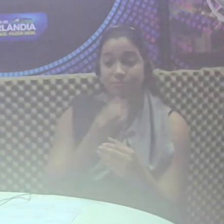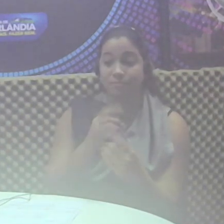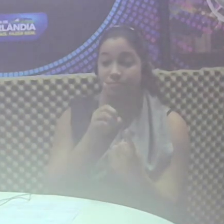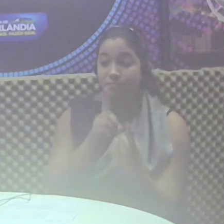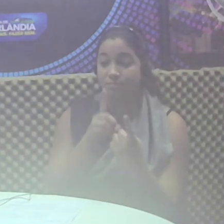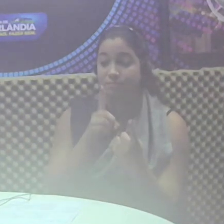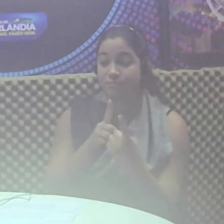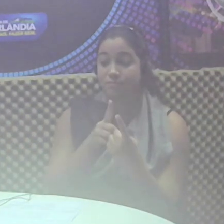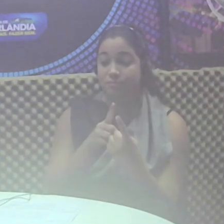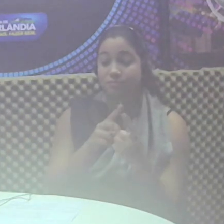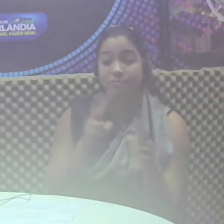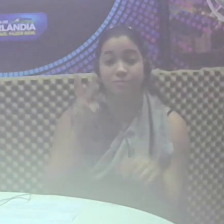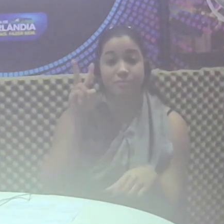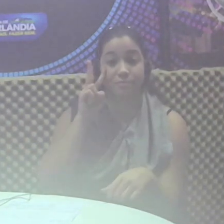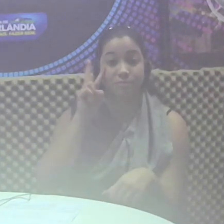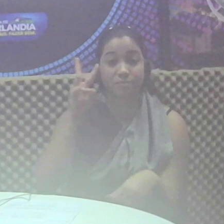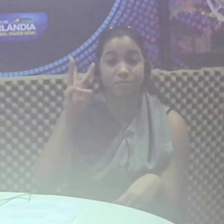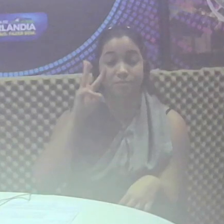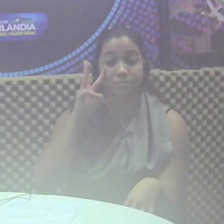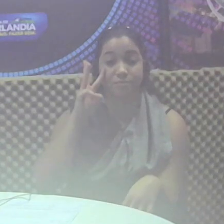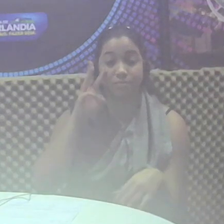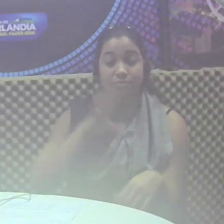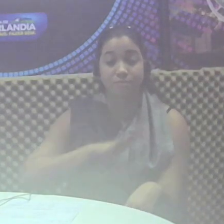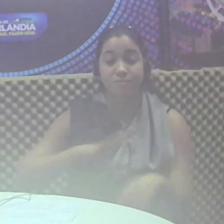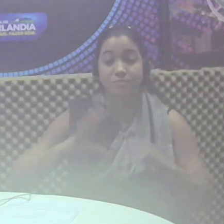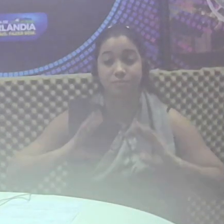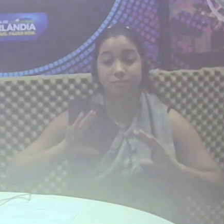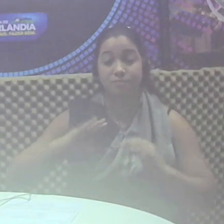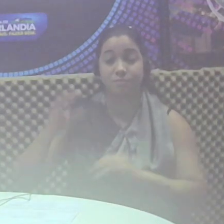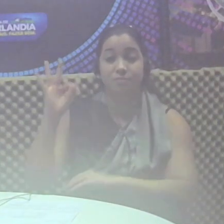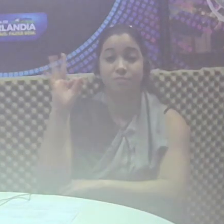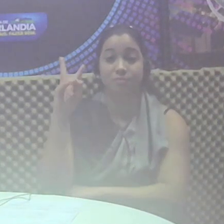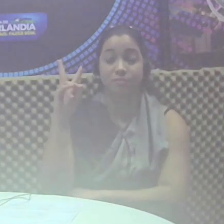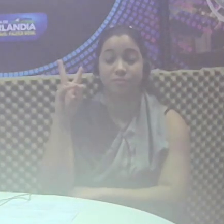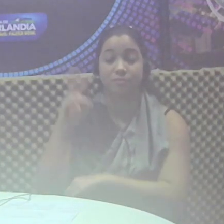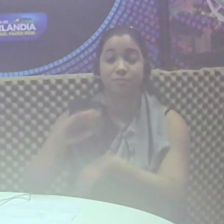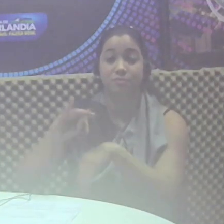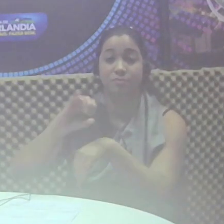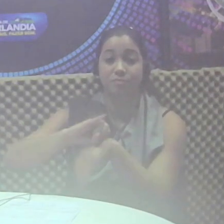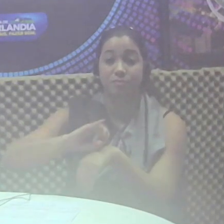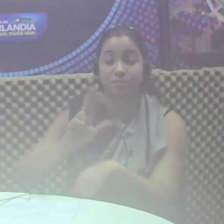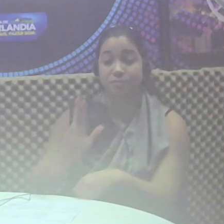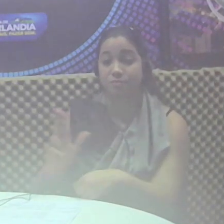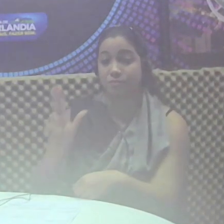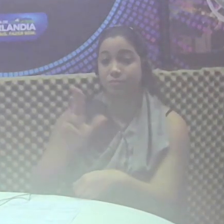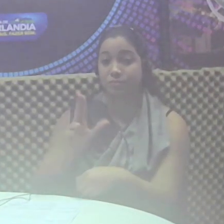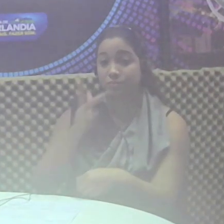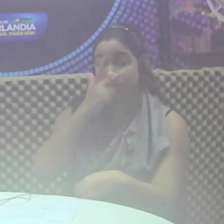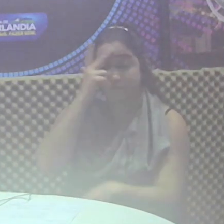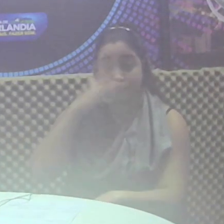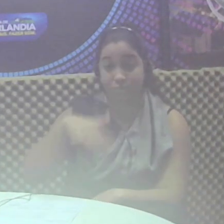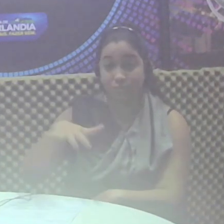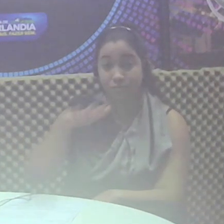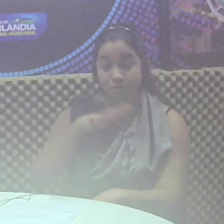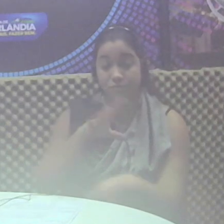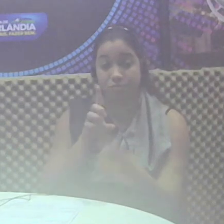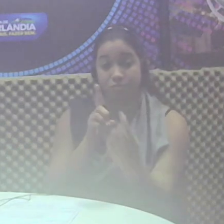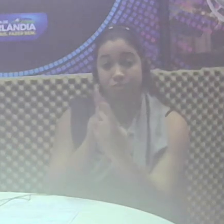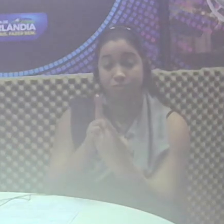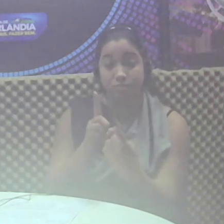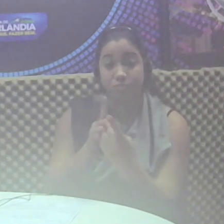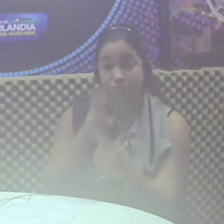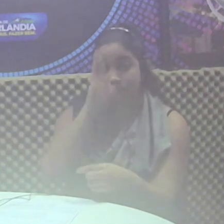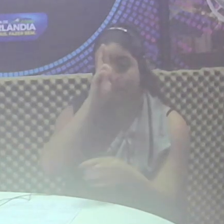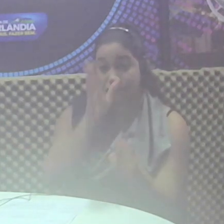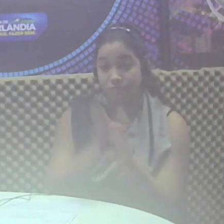atendimentos nesta segunda e terça-feira na Praça Tubal Vilela, no centro de Uberlândia. Os consumidores serão atendidos de meio-dia